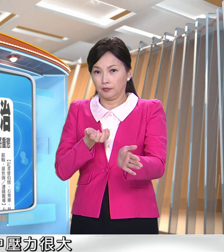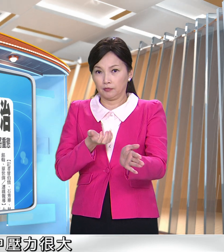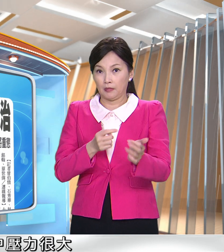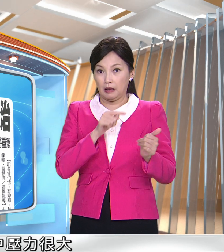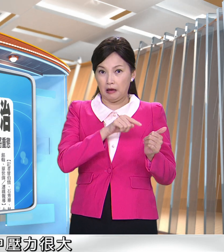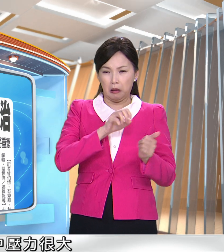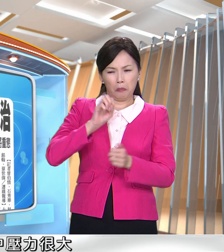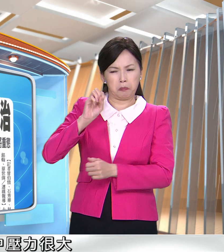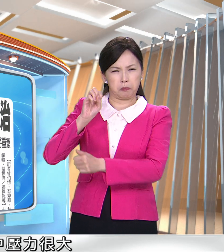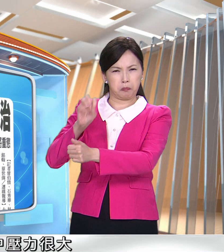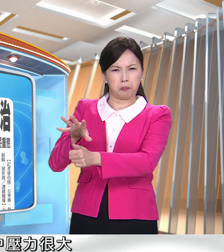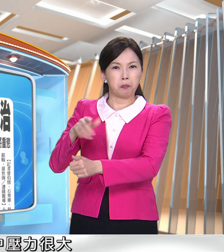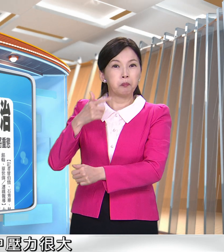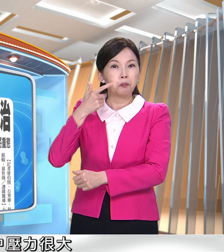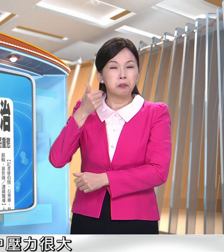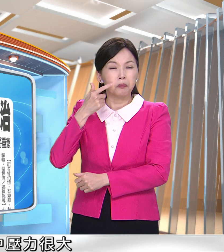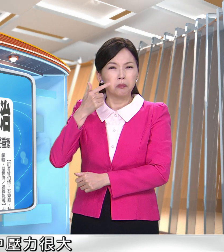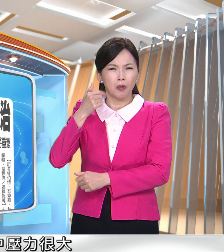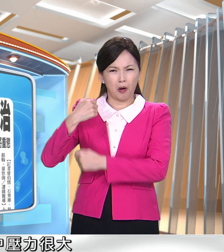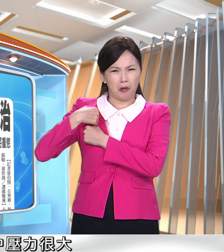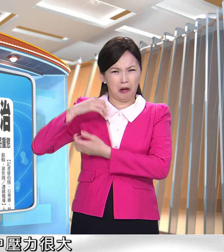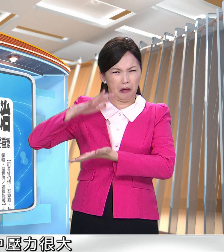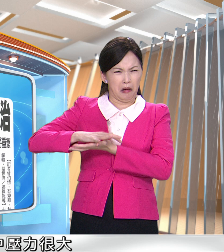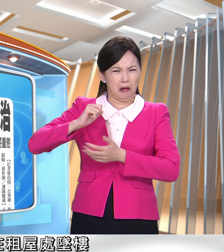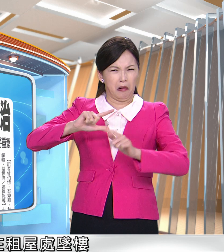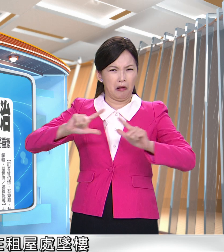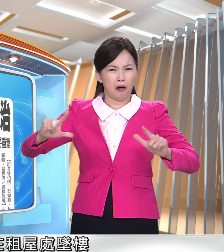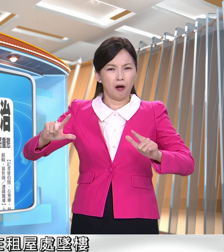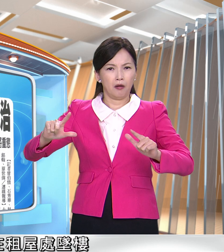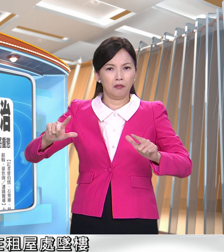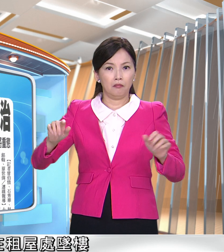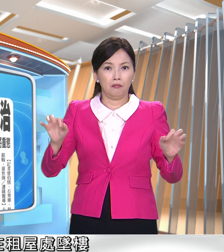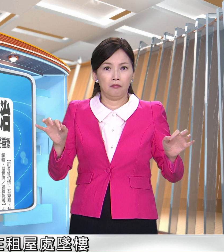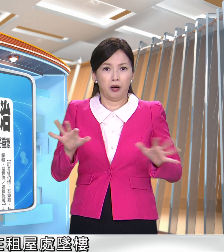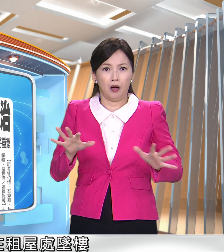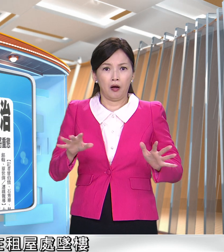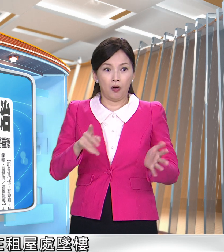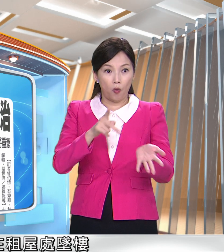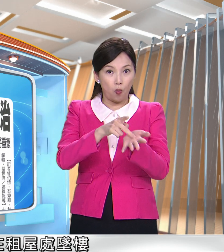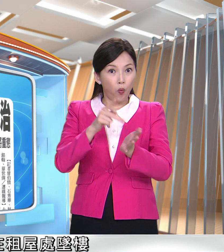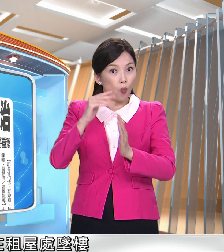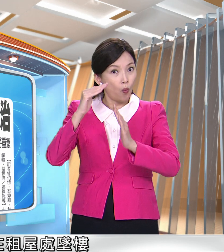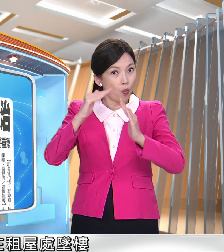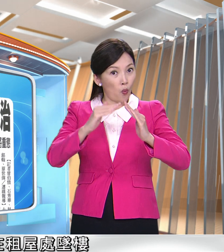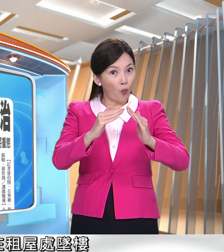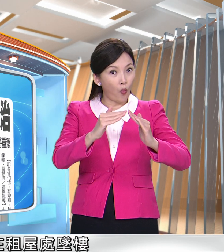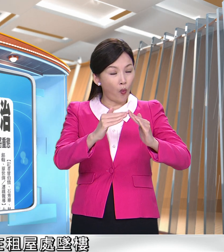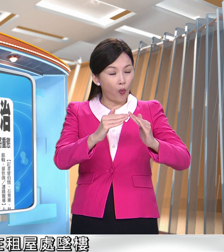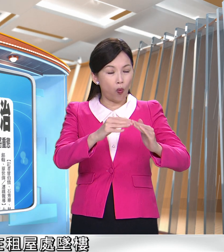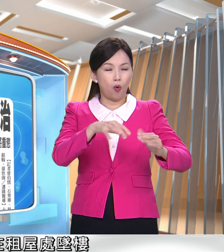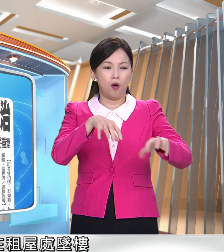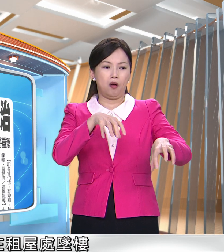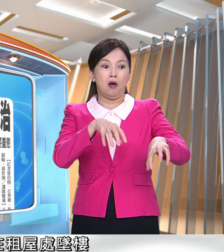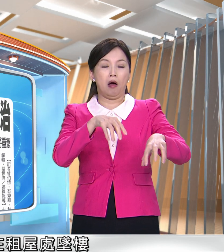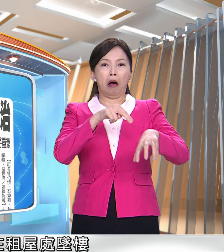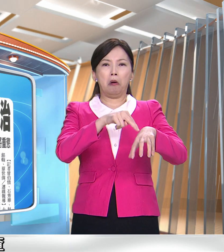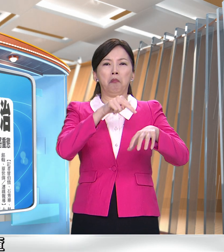军中压力很大，没多久就被发现在租屋处坠楼，而检警已